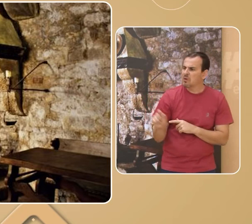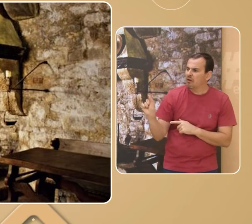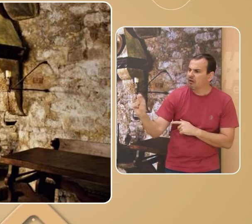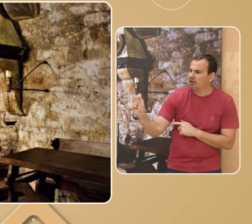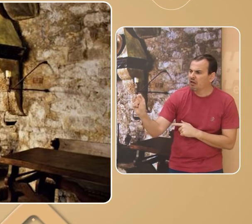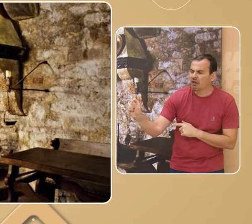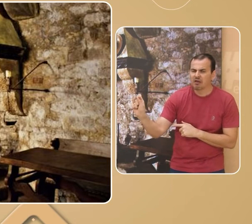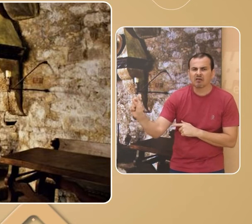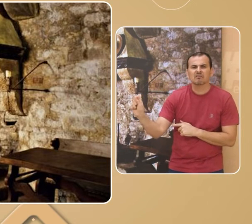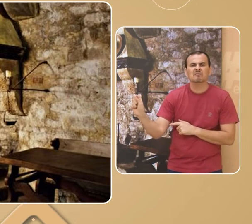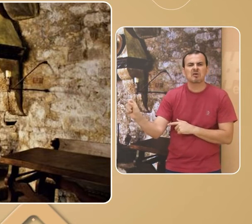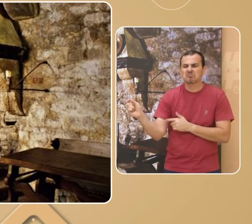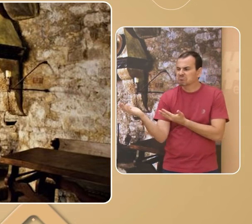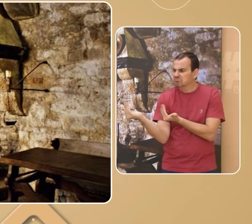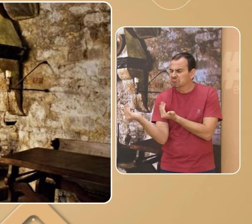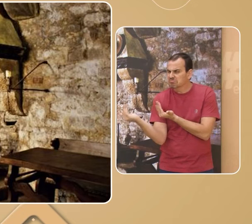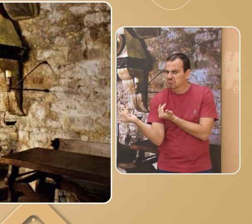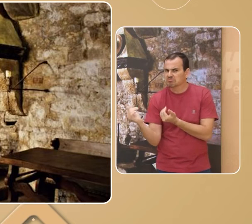Quem é aquela moça?